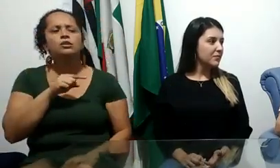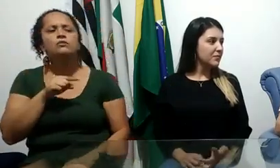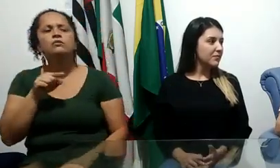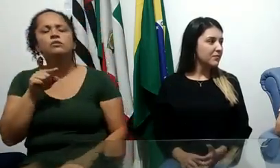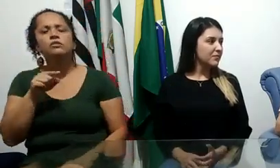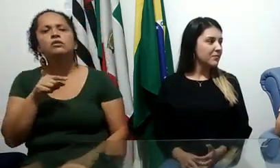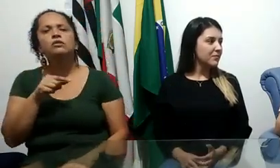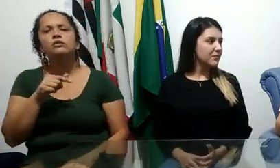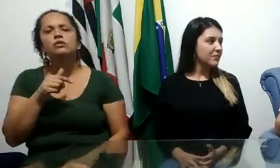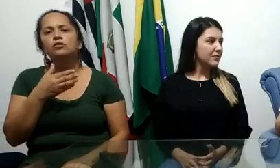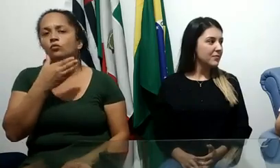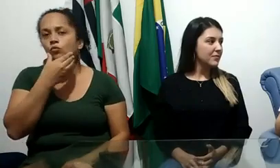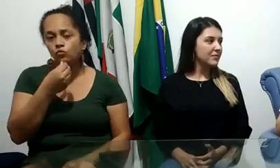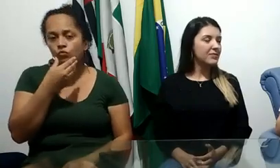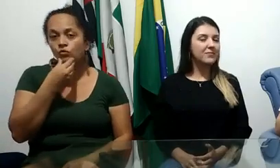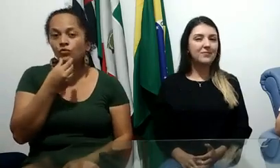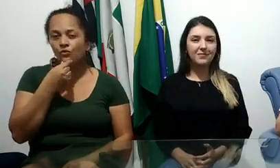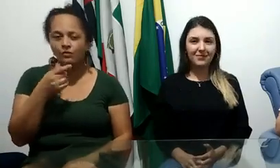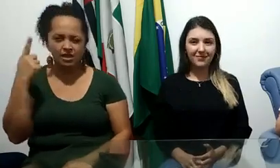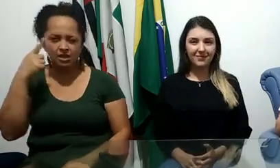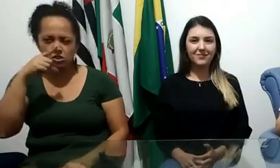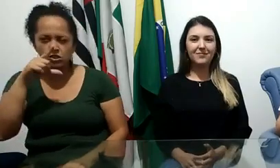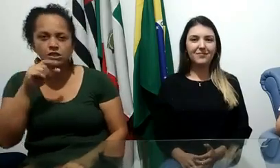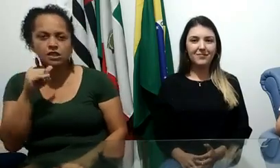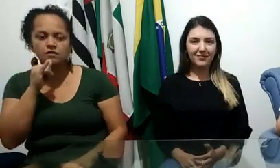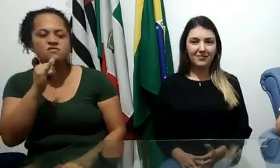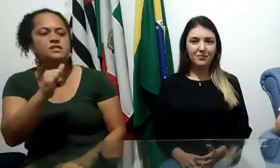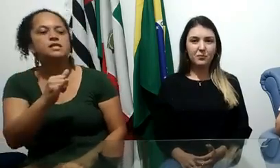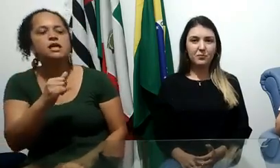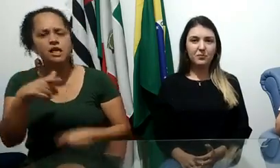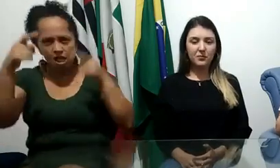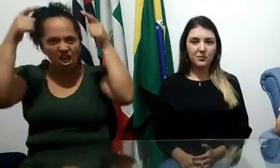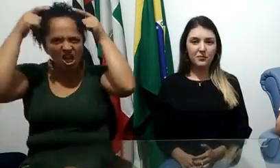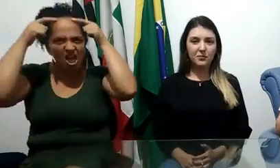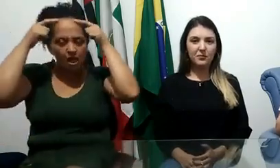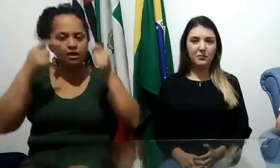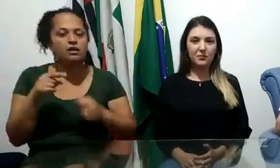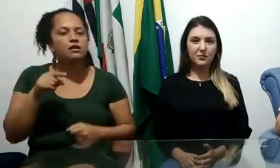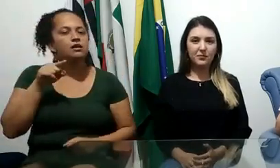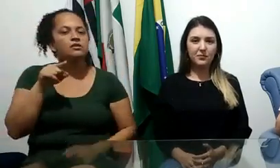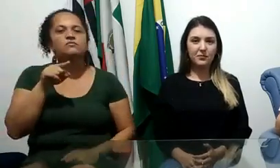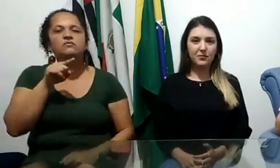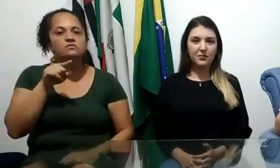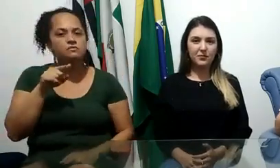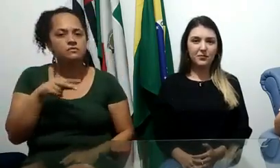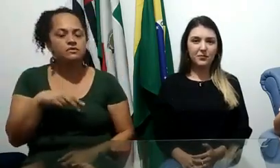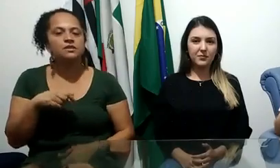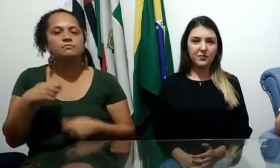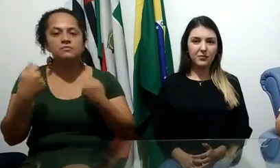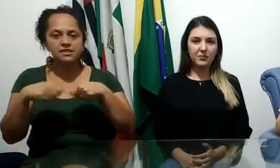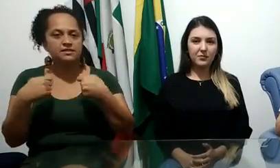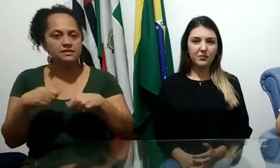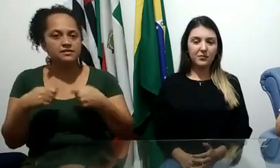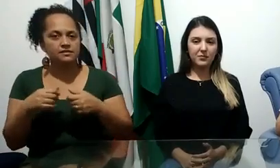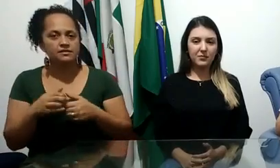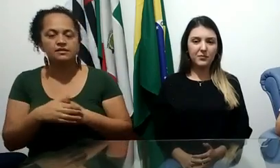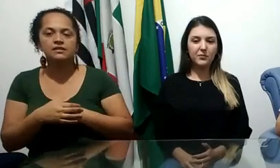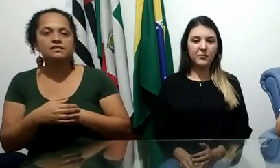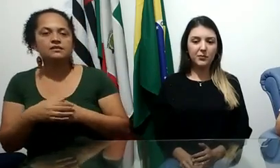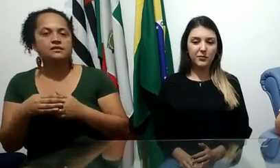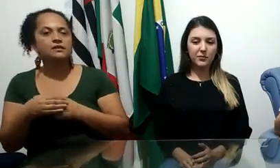e ele consegue que o rei assine um decreto onde todos os guerreiros lá do